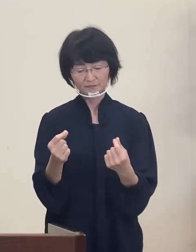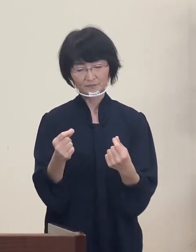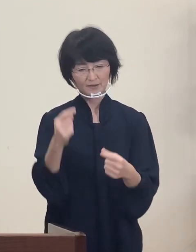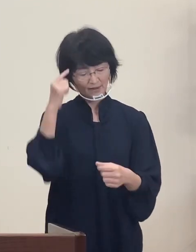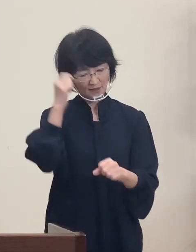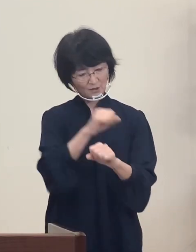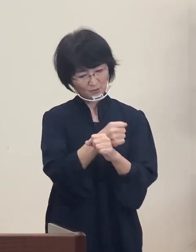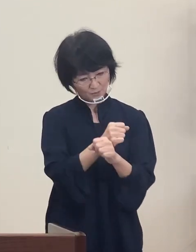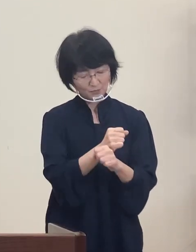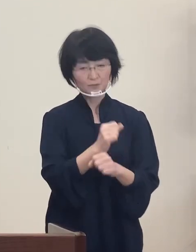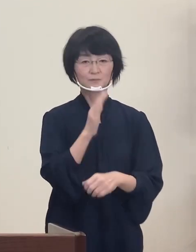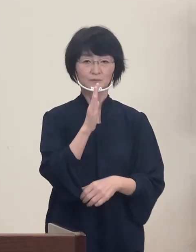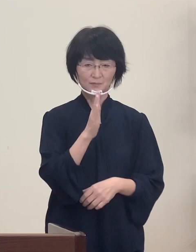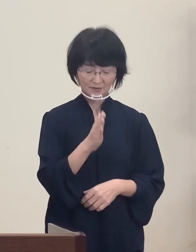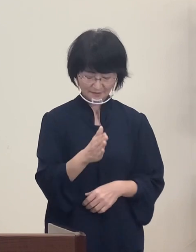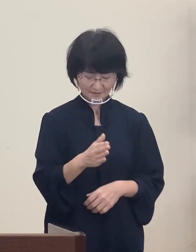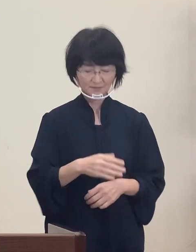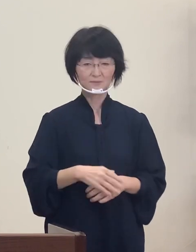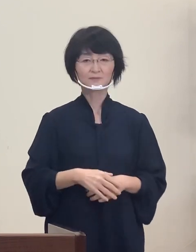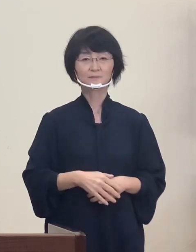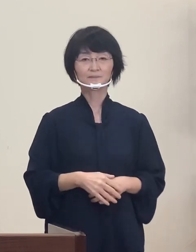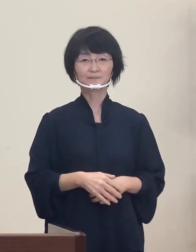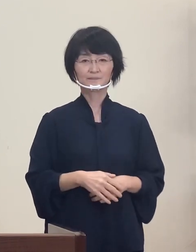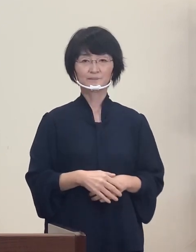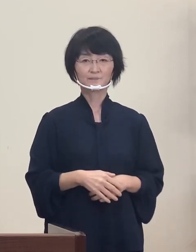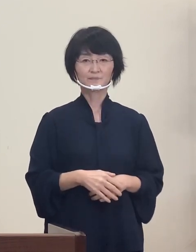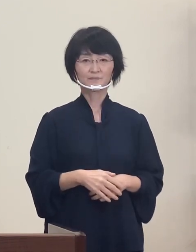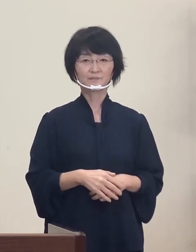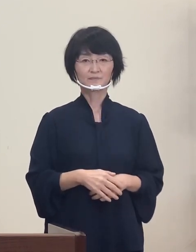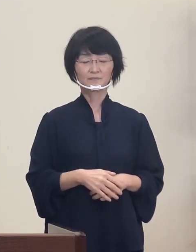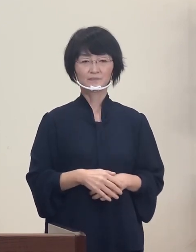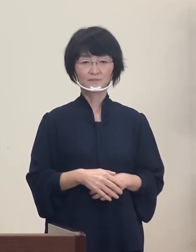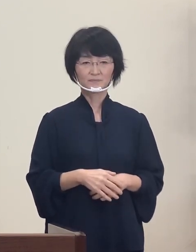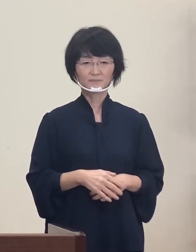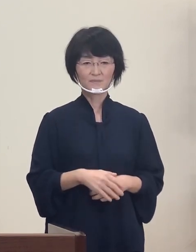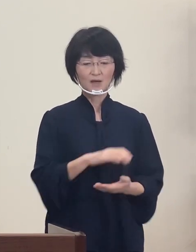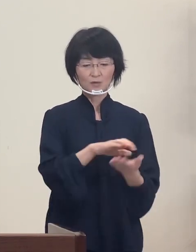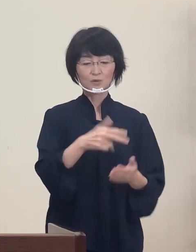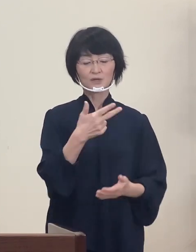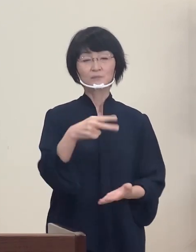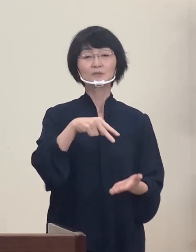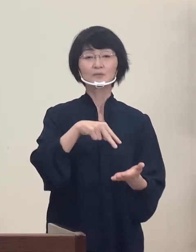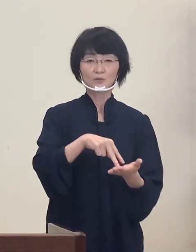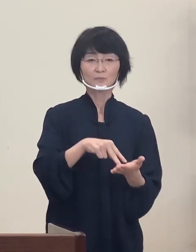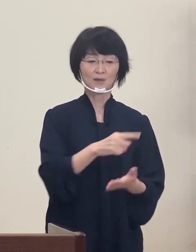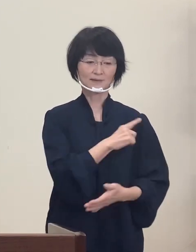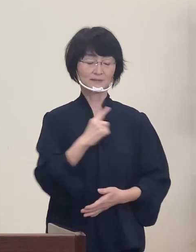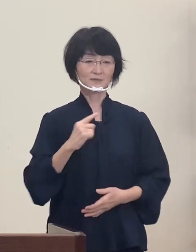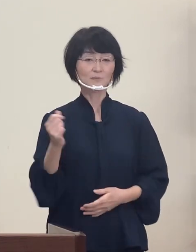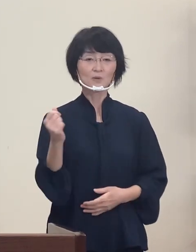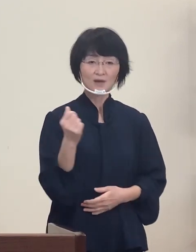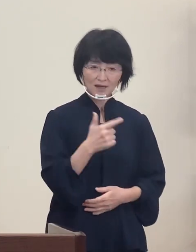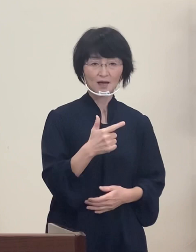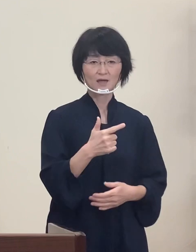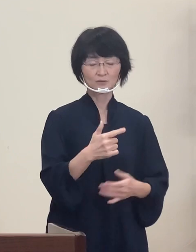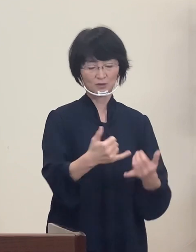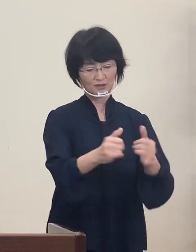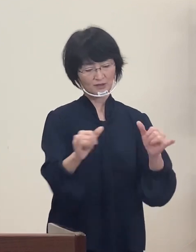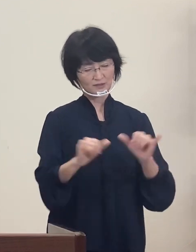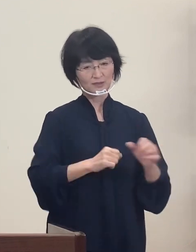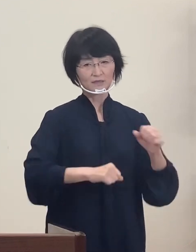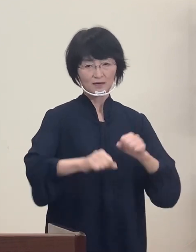工夫ををお願いいたします高齢の人いたしましては1日も早く通常